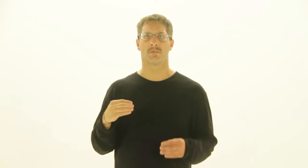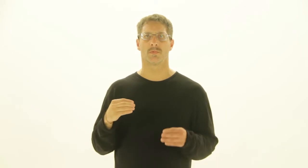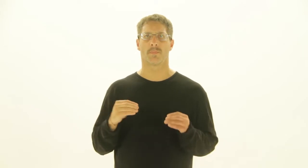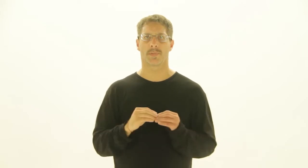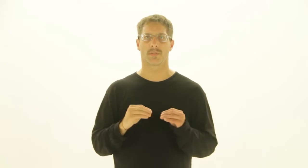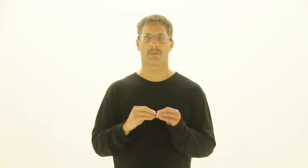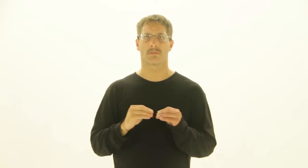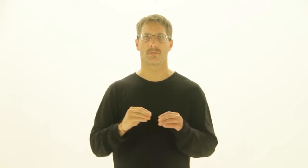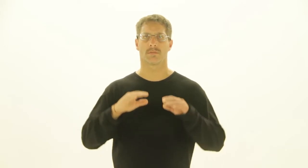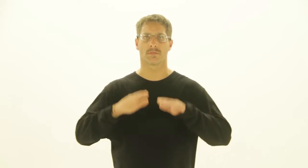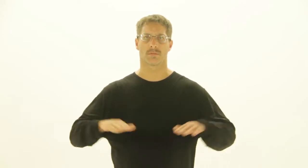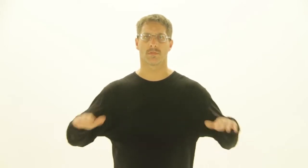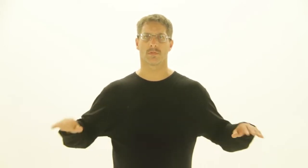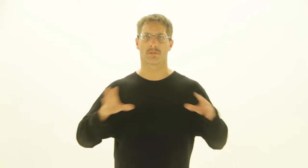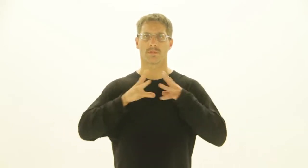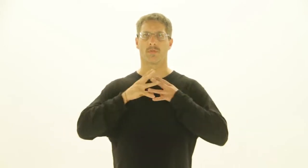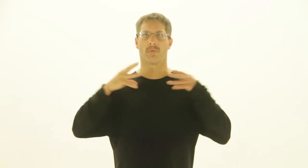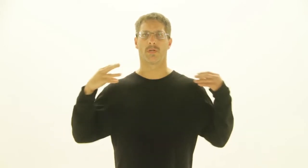y soy compañero de la escuela.